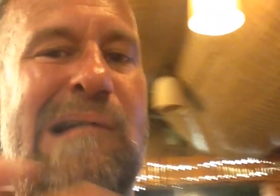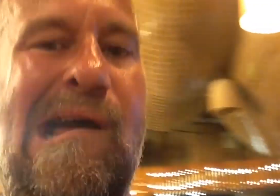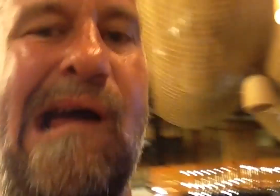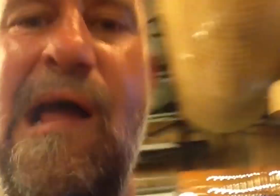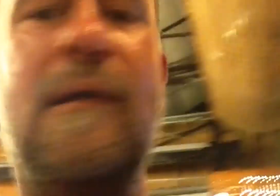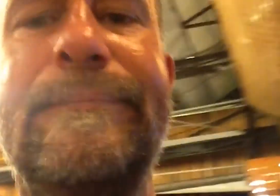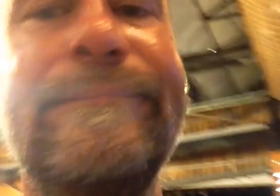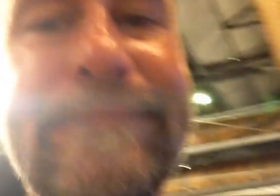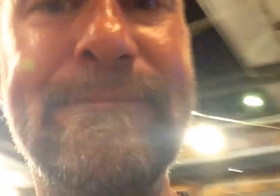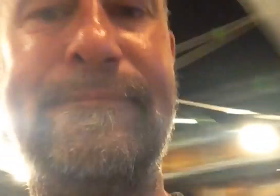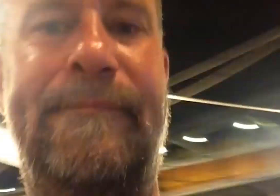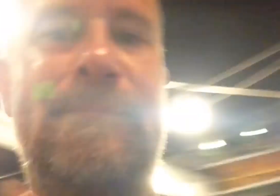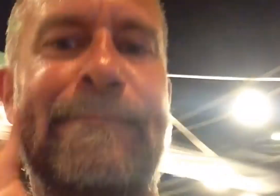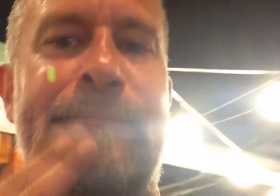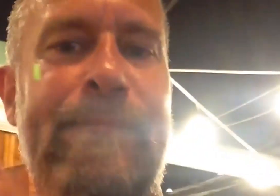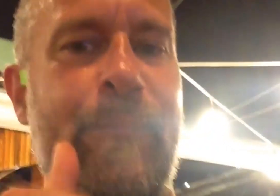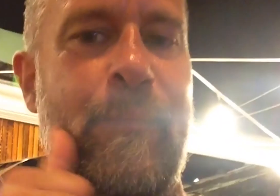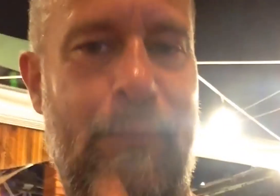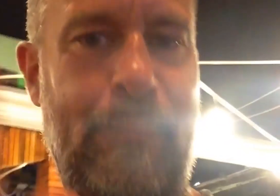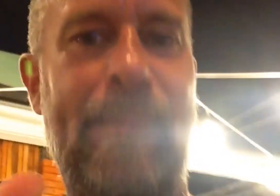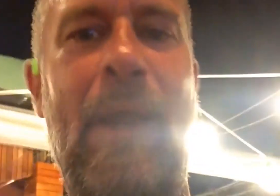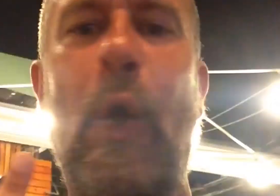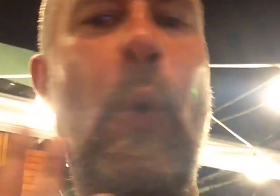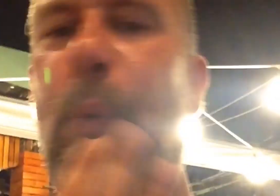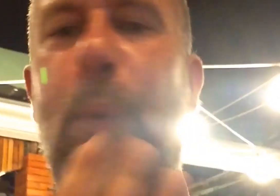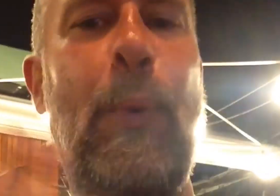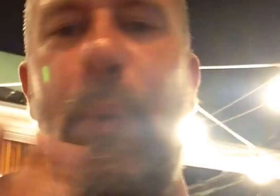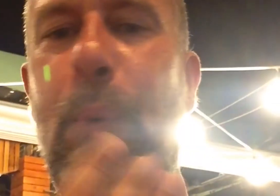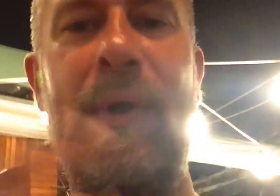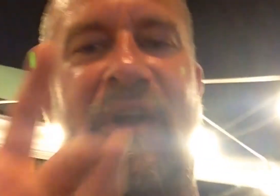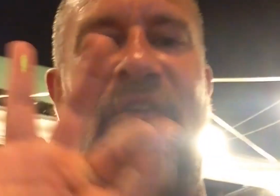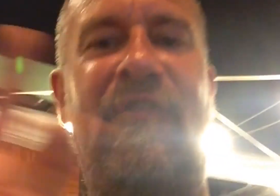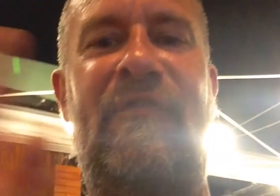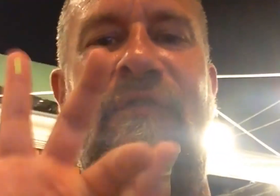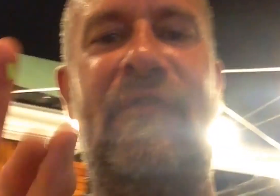Das ist eine taube Geburtstagsparty. Ein Mädchen feiert hier Geburtstag.